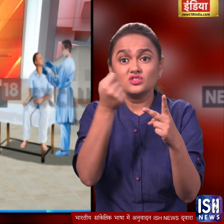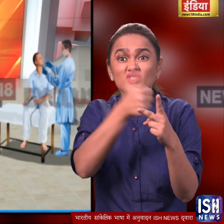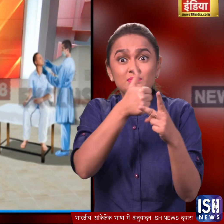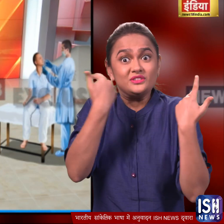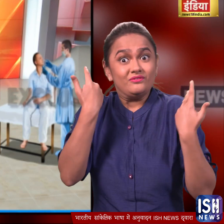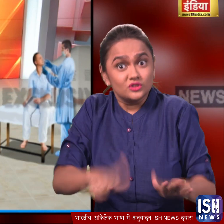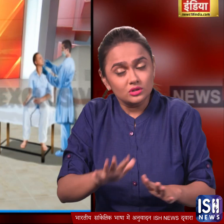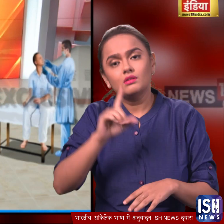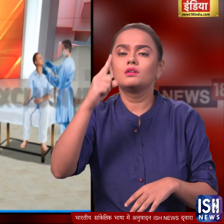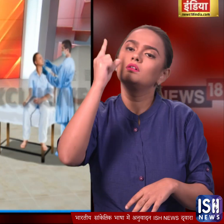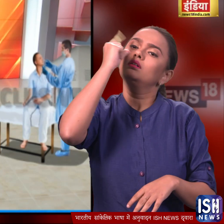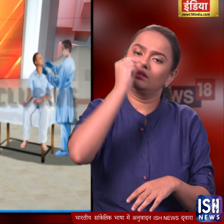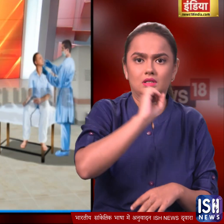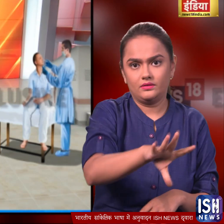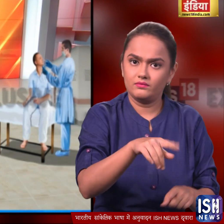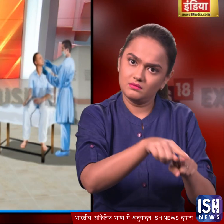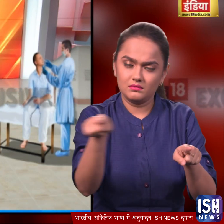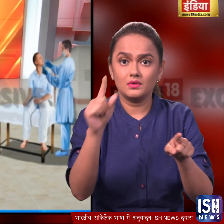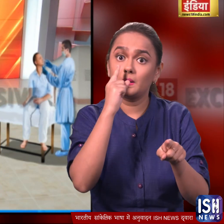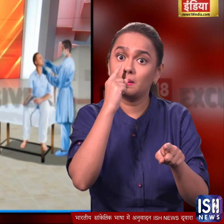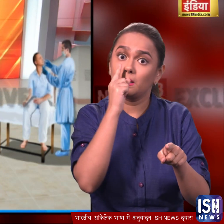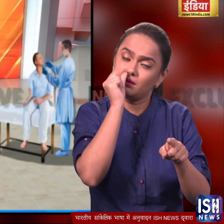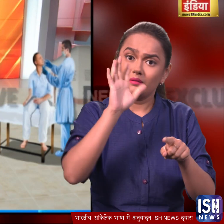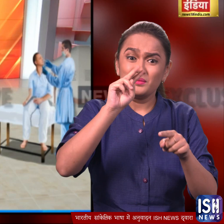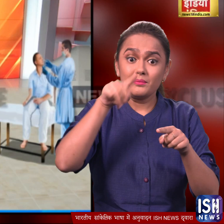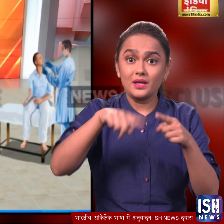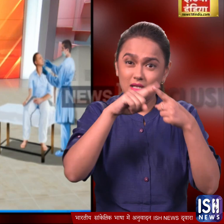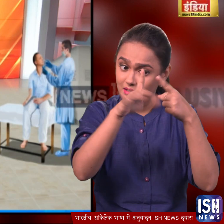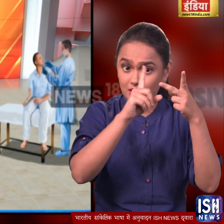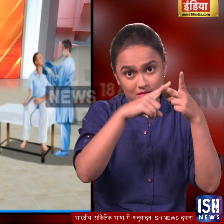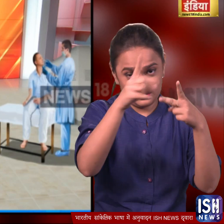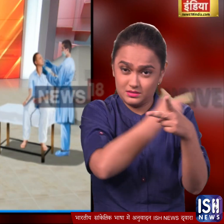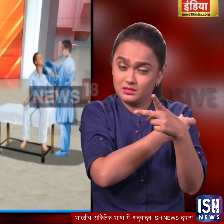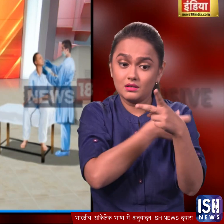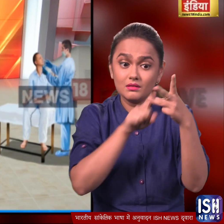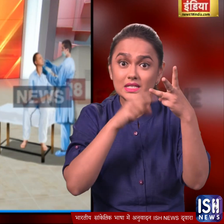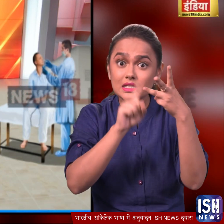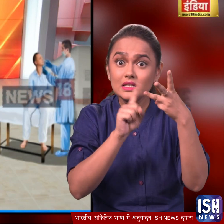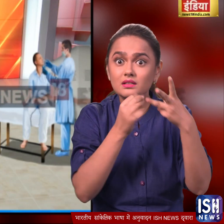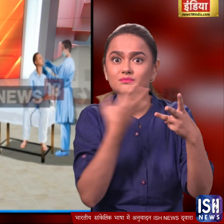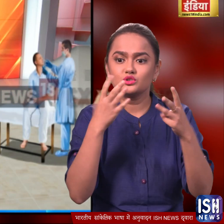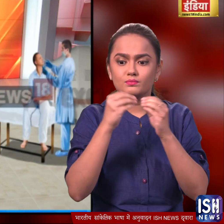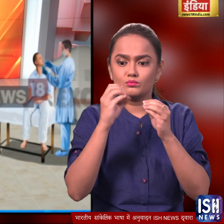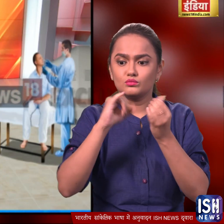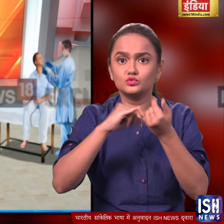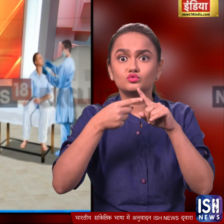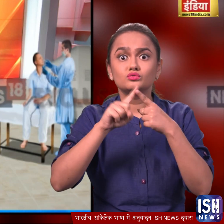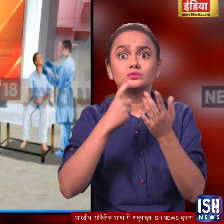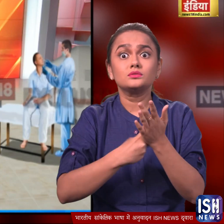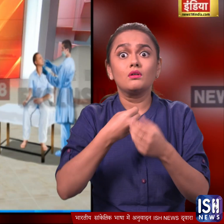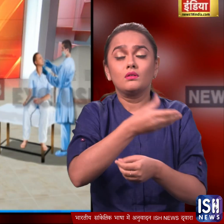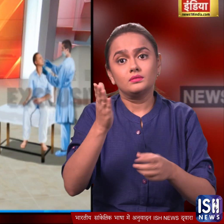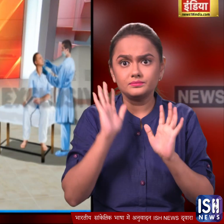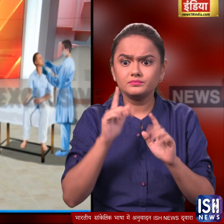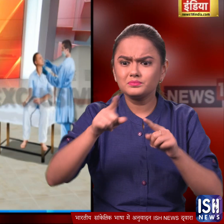6 महीने का वक्त बीत चुका है। मतलब यह कि इस वैक्सीन का इस्तेमाल तीसरी डोज यानी बूस्टर डोज के तौर पर करने की योजना है और